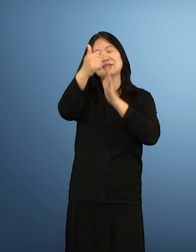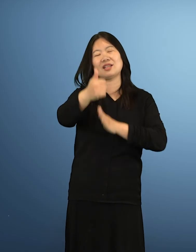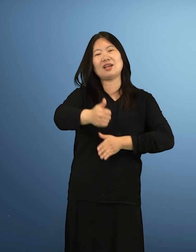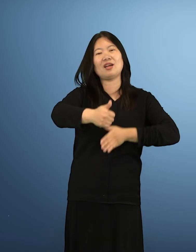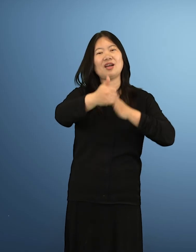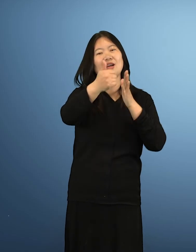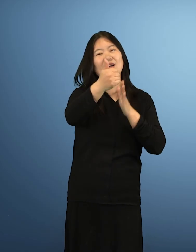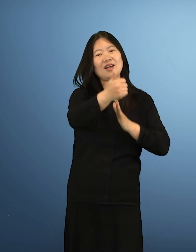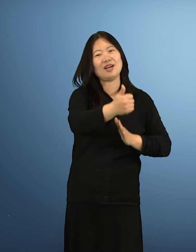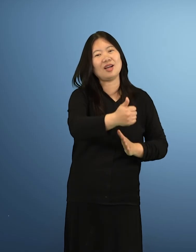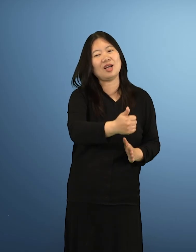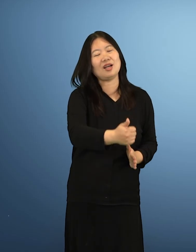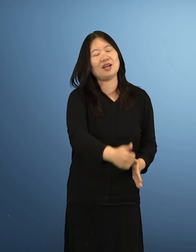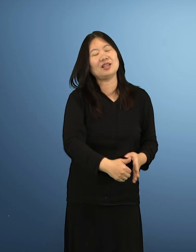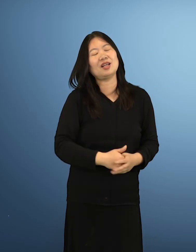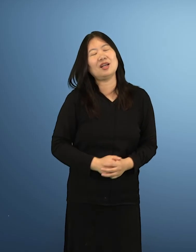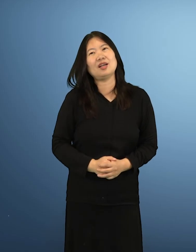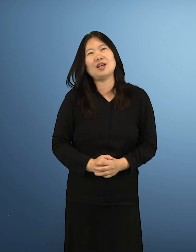돌아가자.